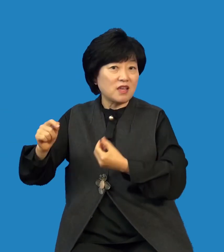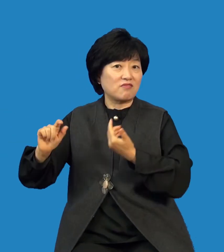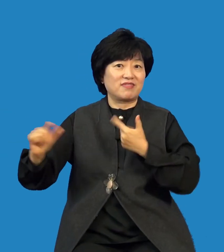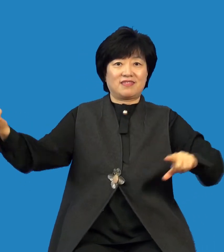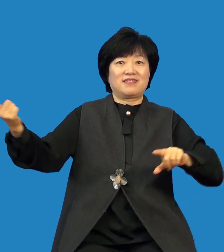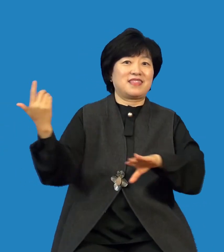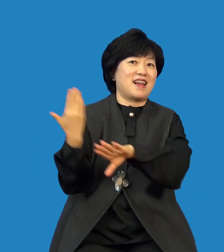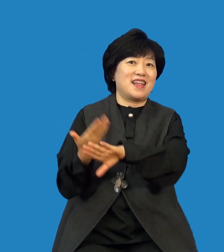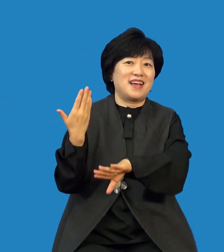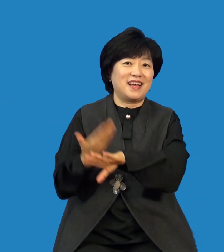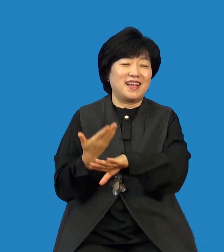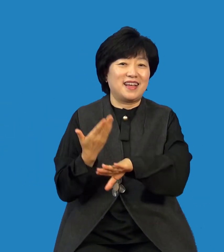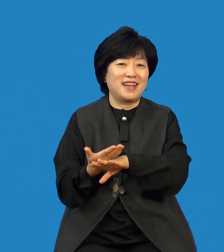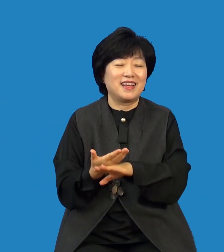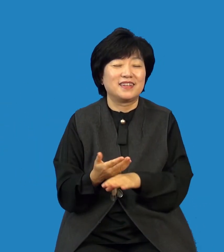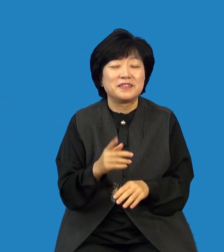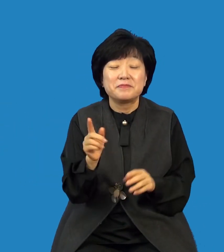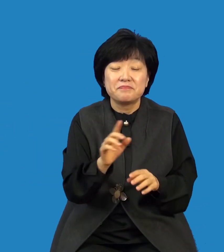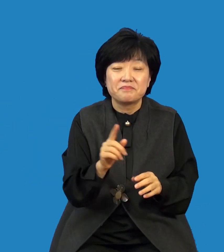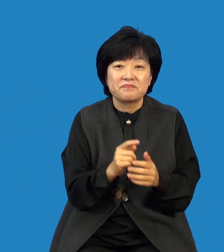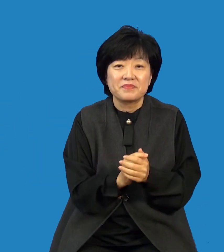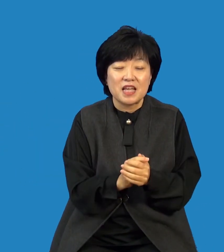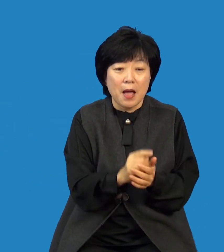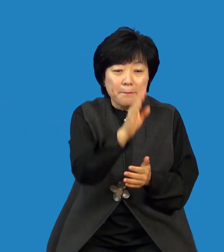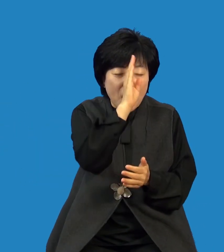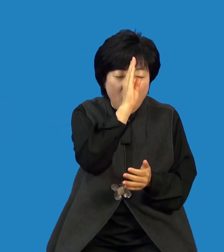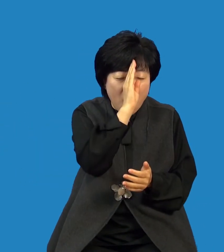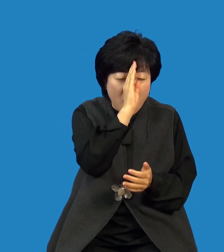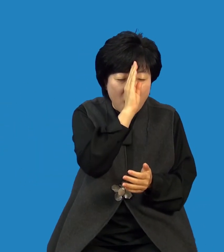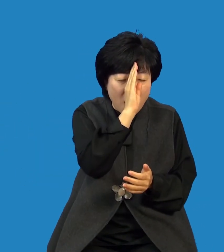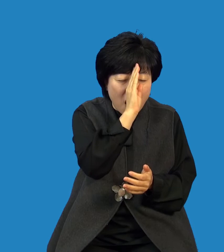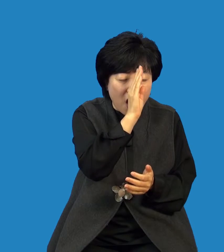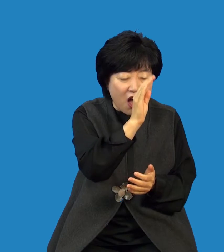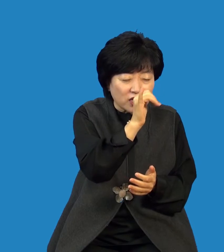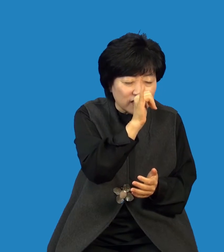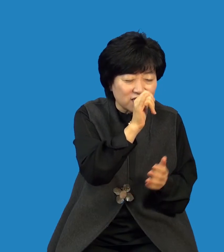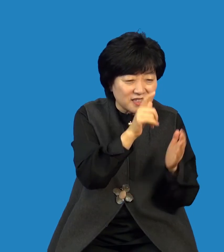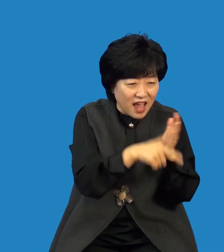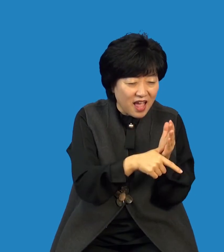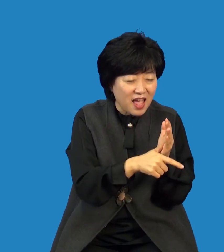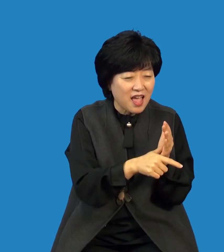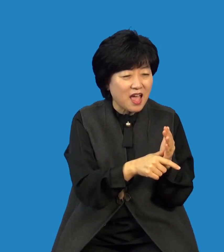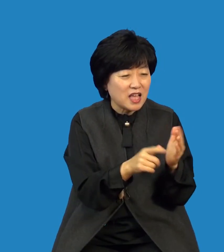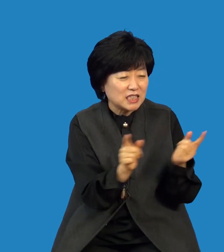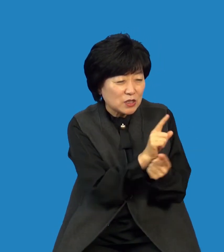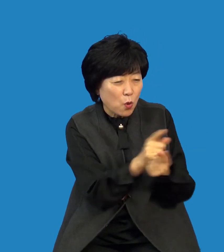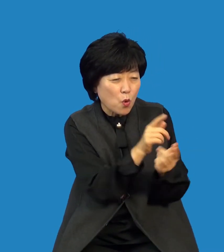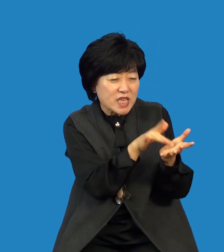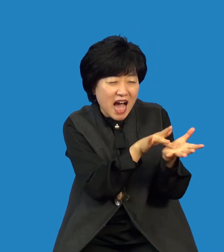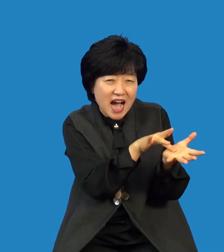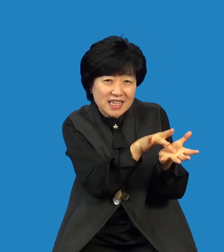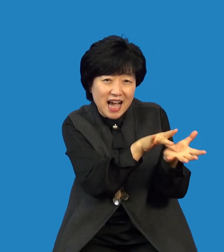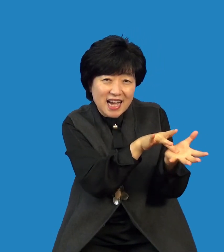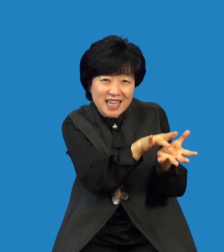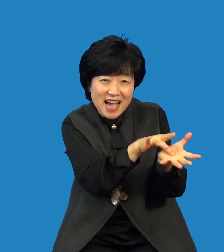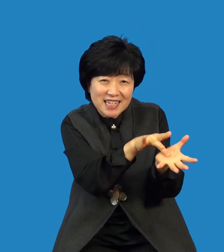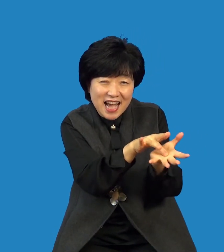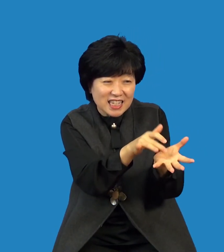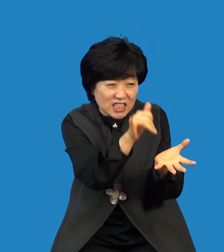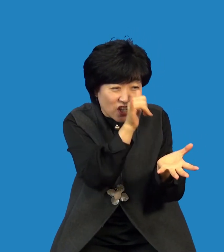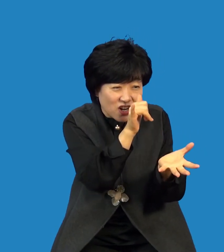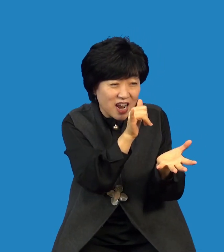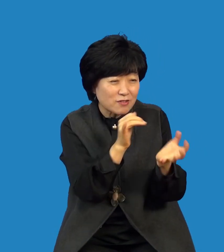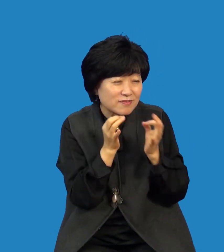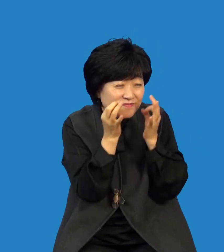있다고 생각해서 열심히 노력하지만 그건 헛수고일 뿐이고요. 진짜 평안은 예수님이 주신다는 거예요. 진짜 평안은 하나님이 주신다는